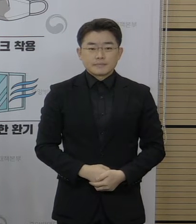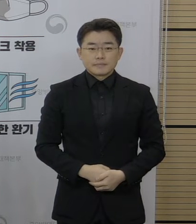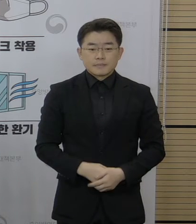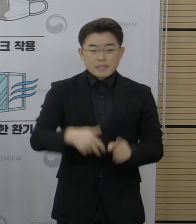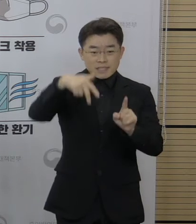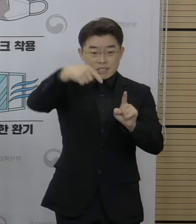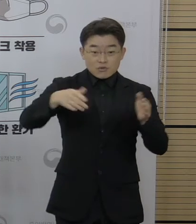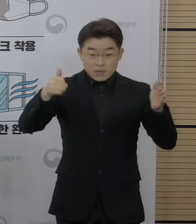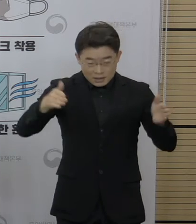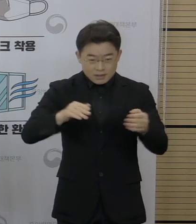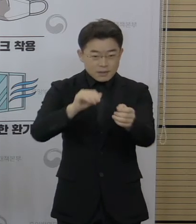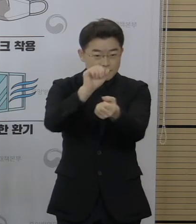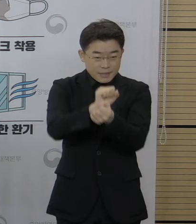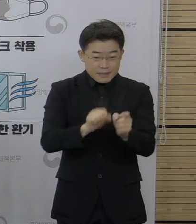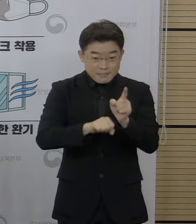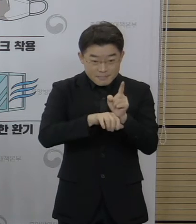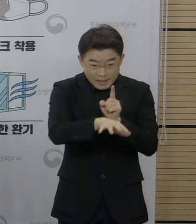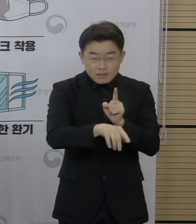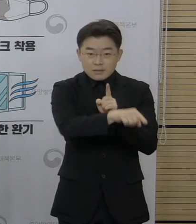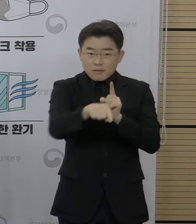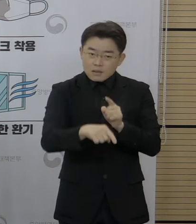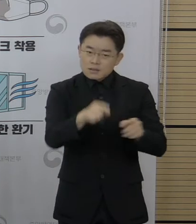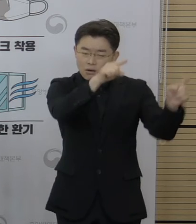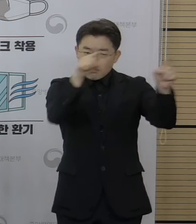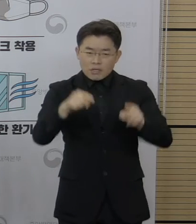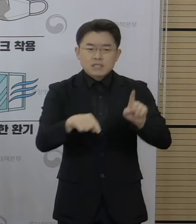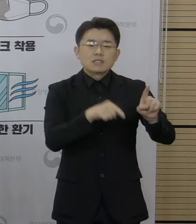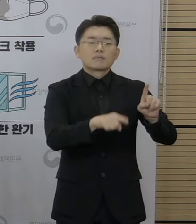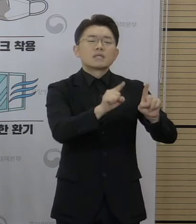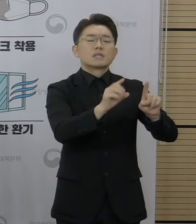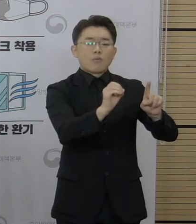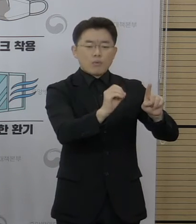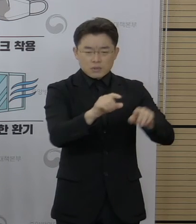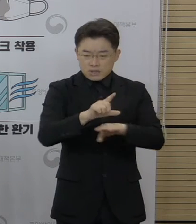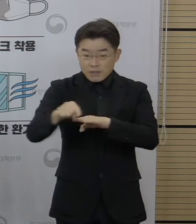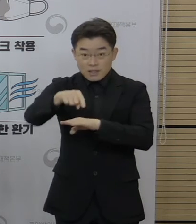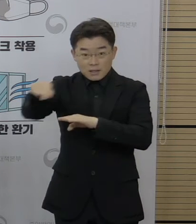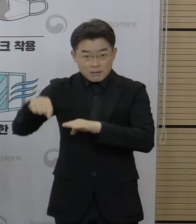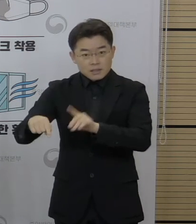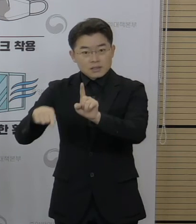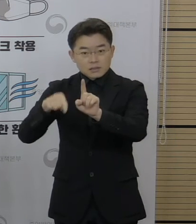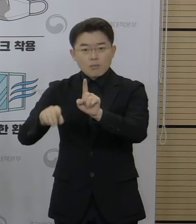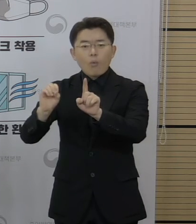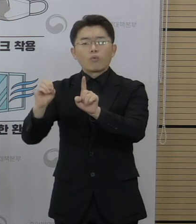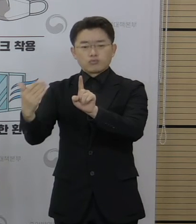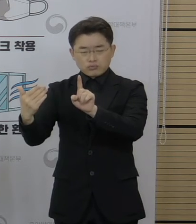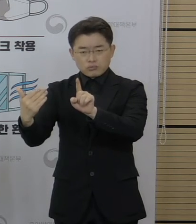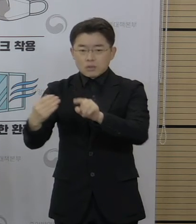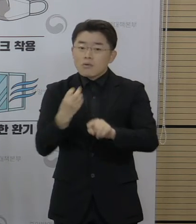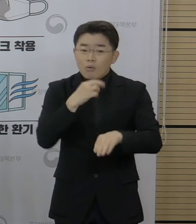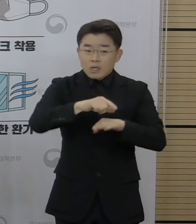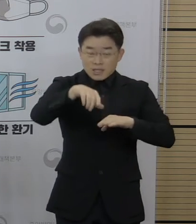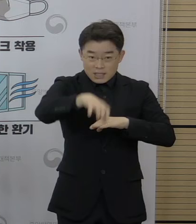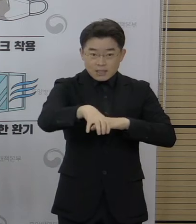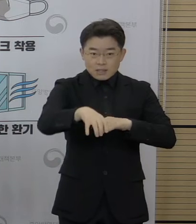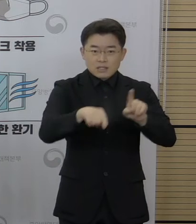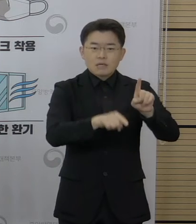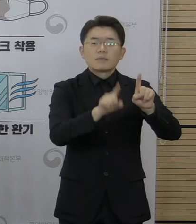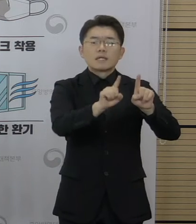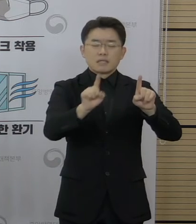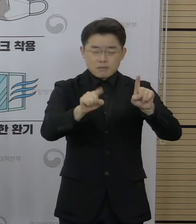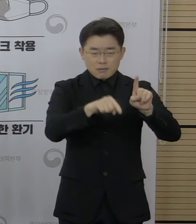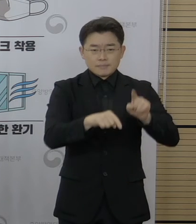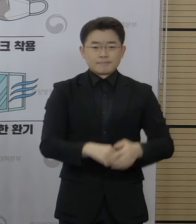주강 감염 제 생상 지수는 전국이 1.1 0 b 수도 꺼이 1.0 9 수도권 의 1.11 로